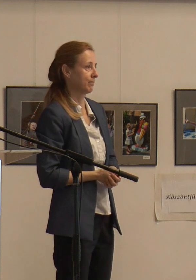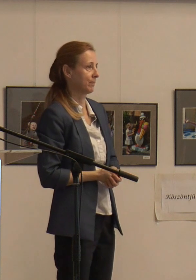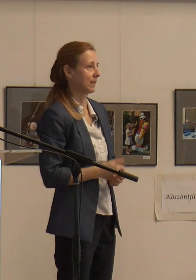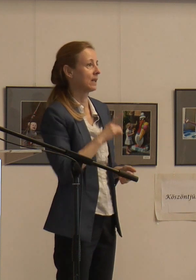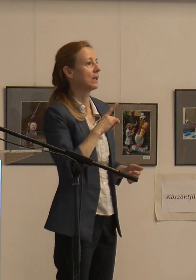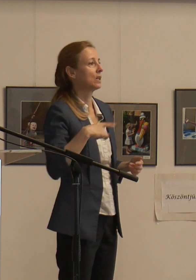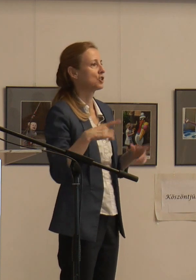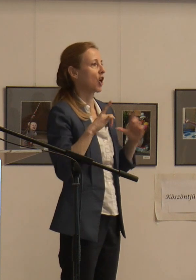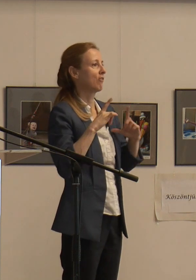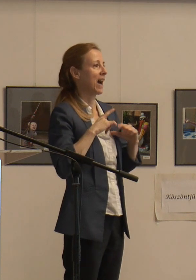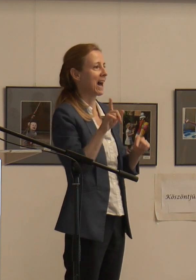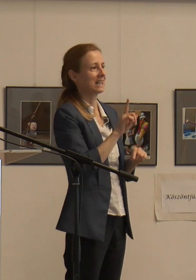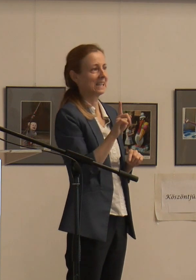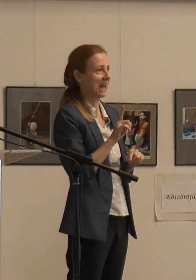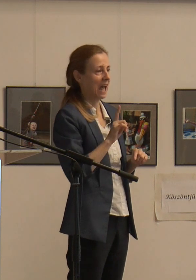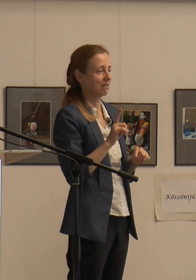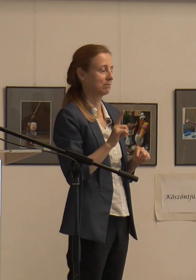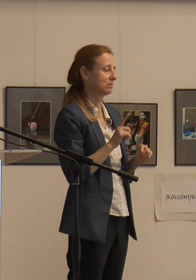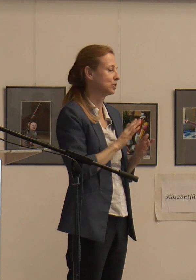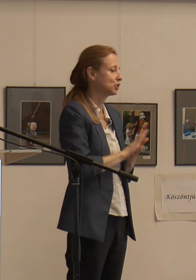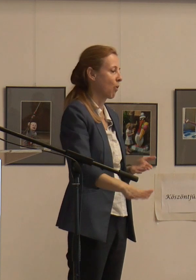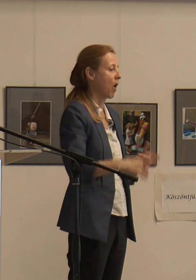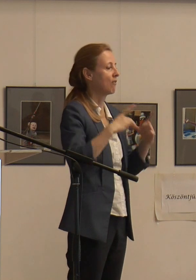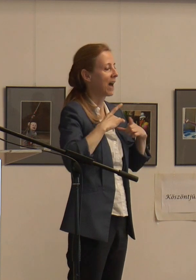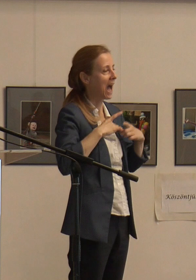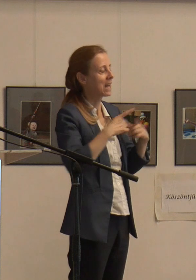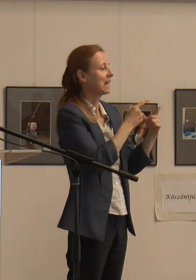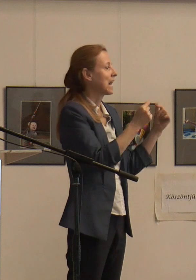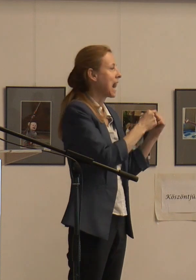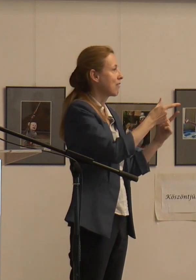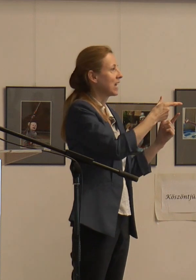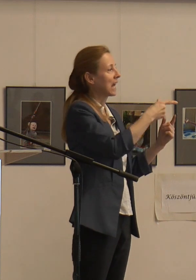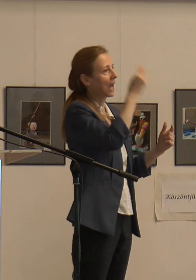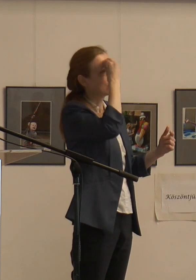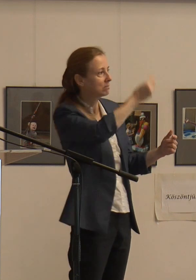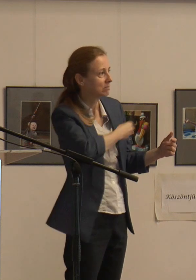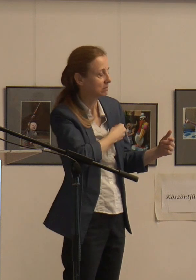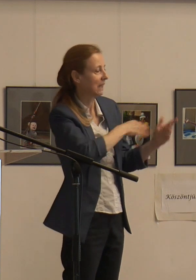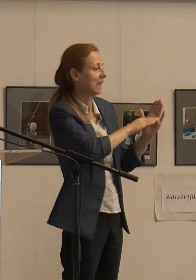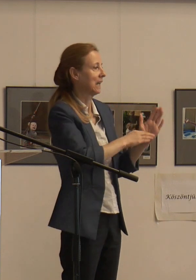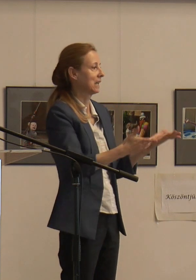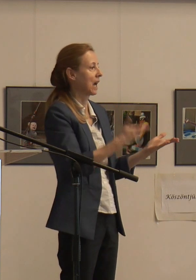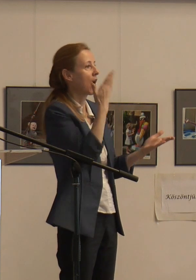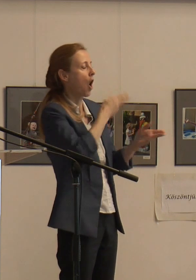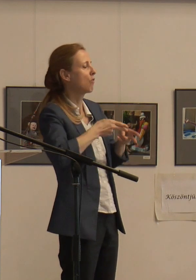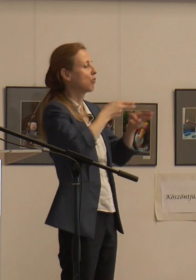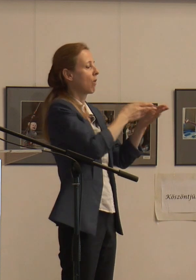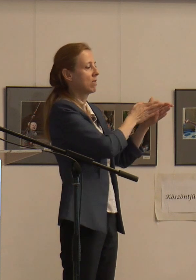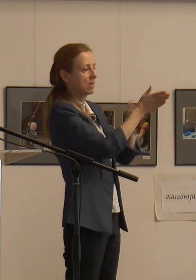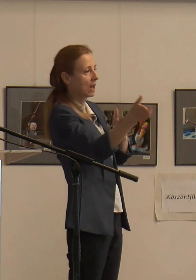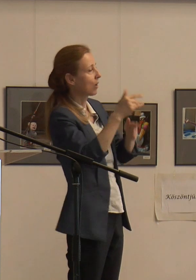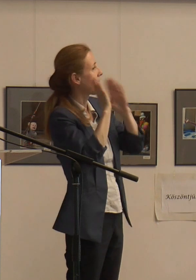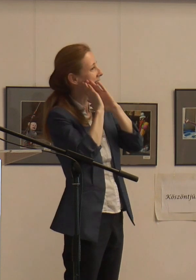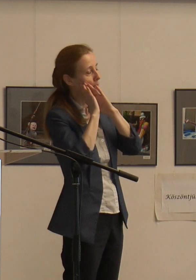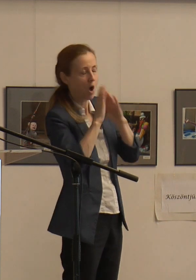Csak várni meg kéne sora. Várni levélre, híradásra. Ha kisiklik egy vonat, nem